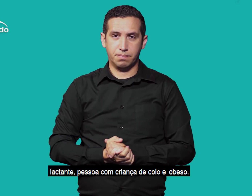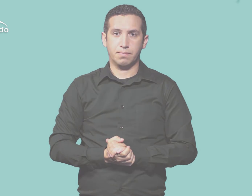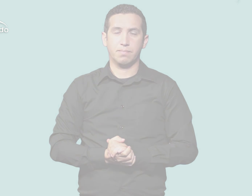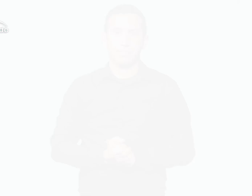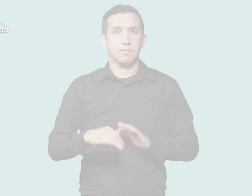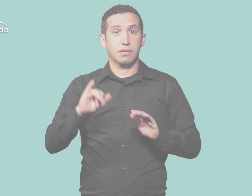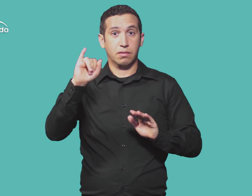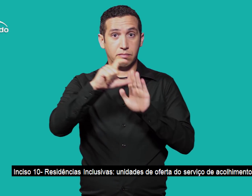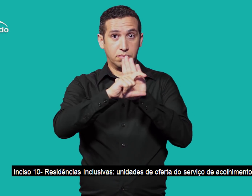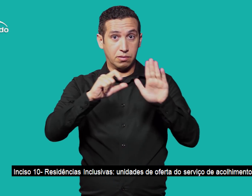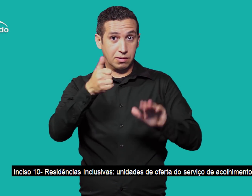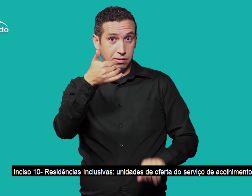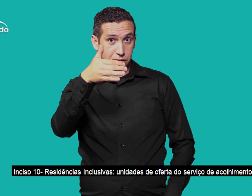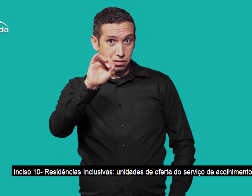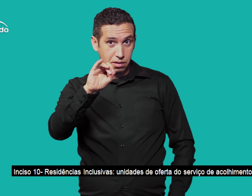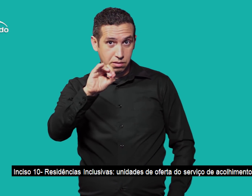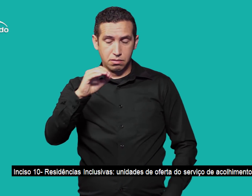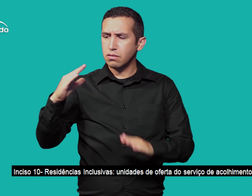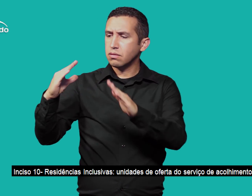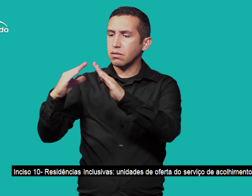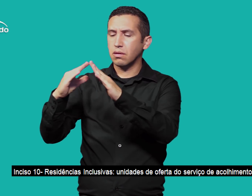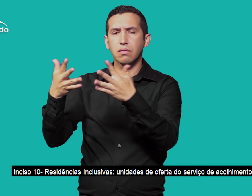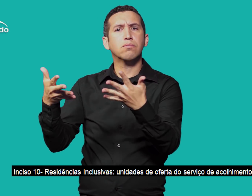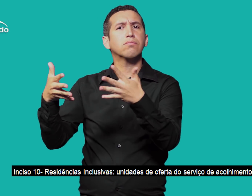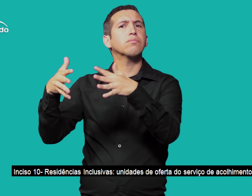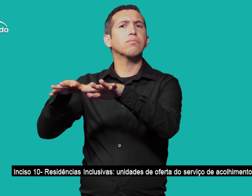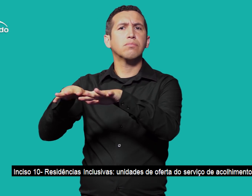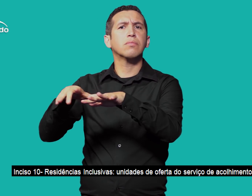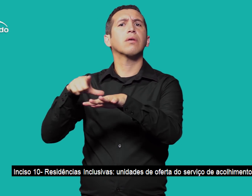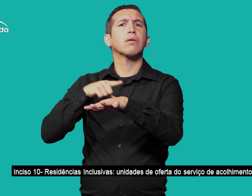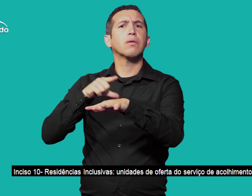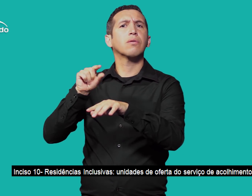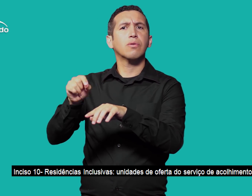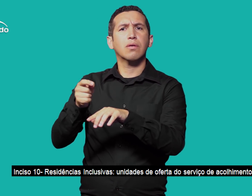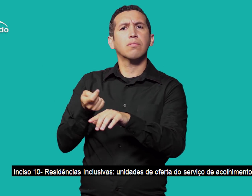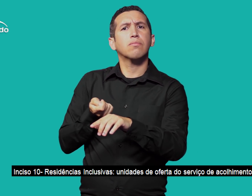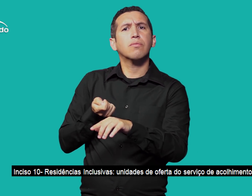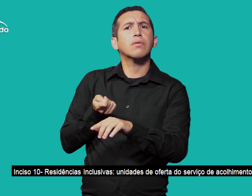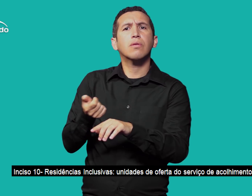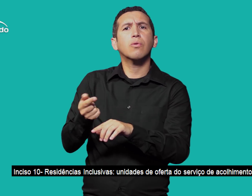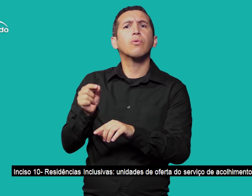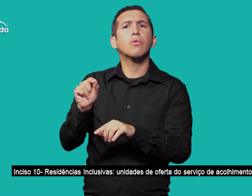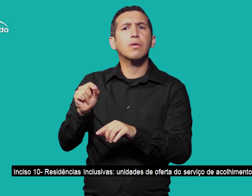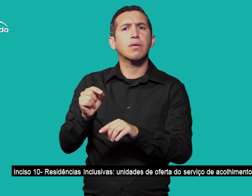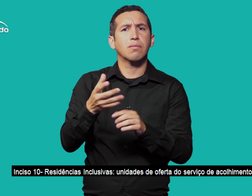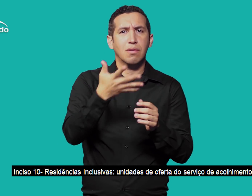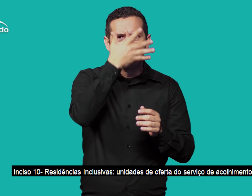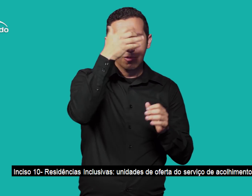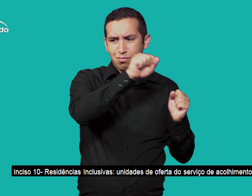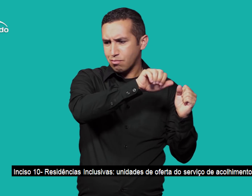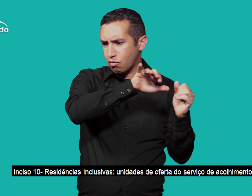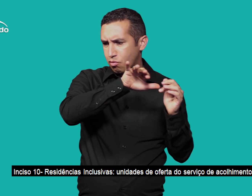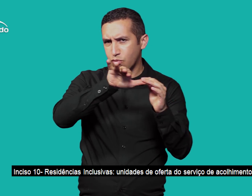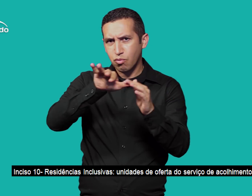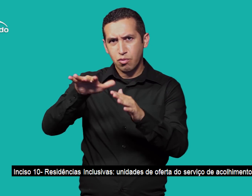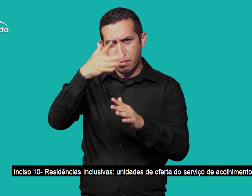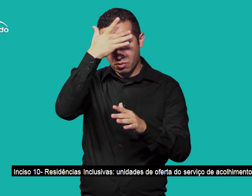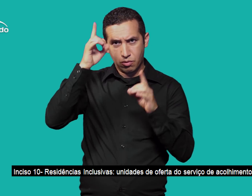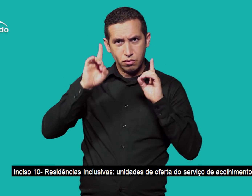inciso 10 residências inclusivas unidades de oferta do serviço de acolhimento do sistema